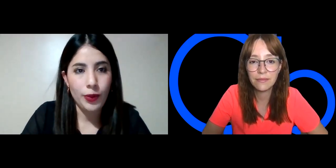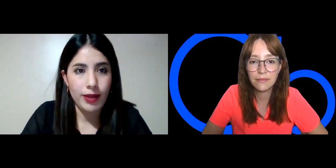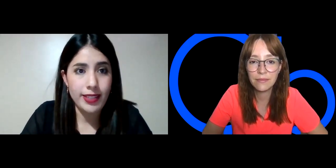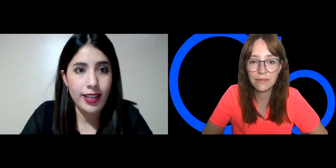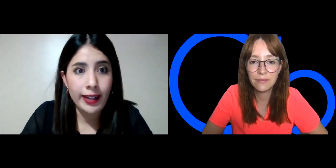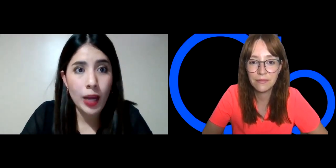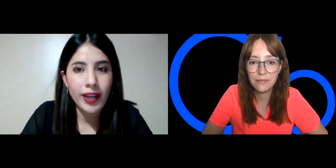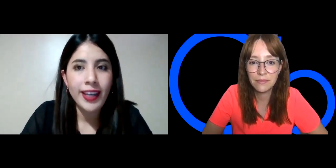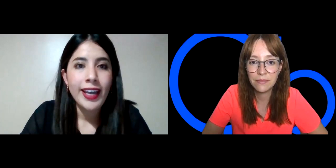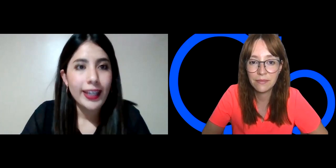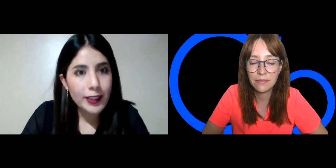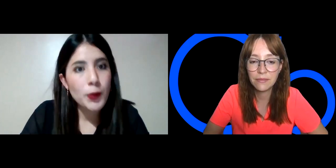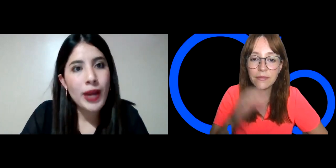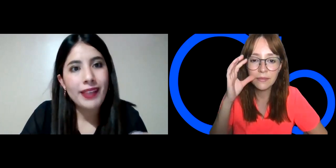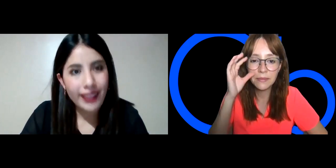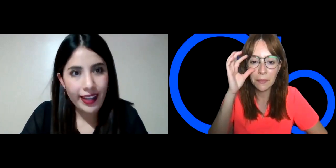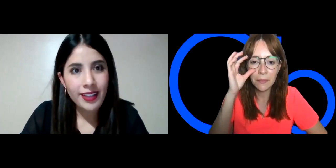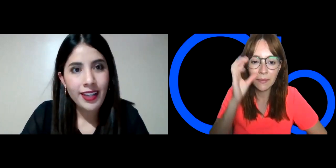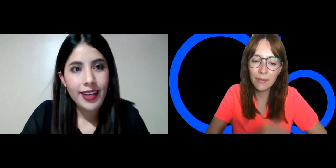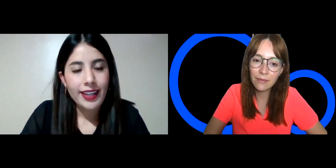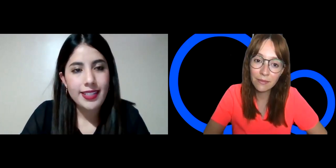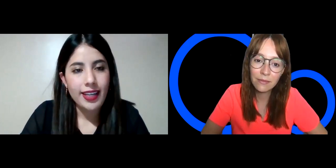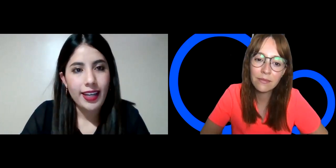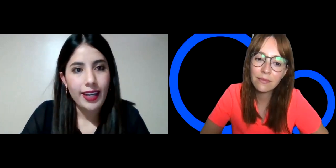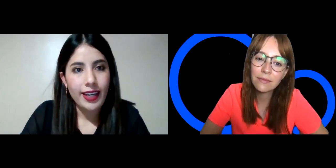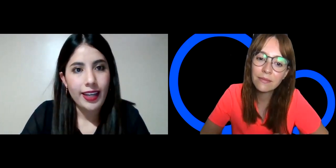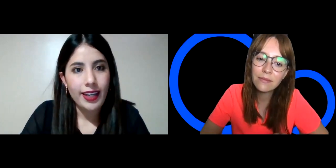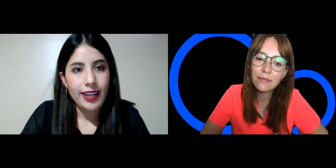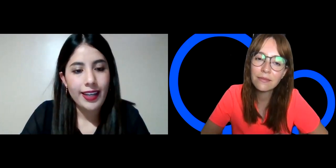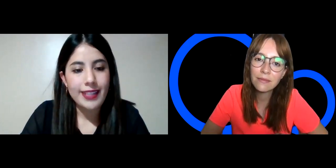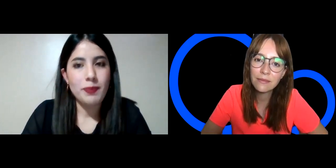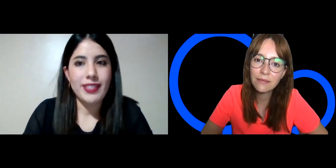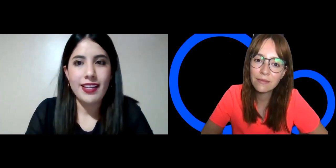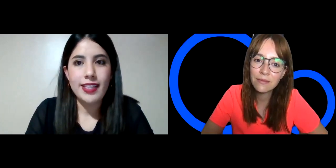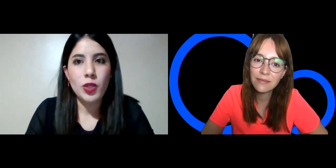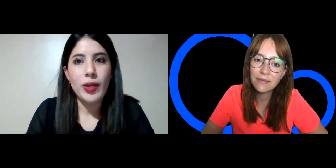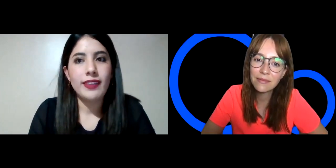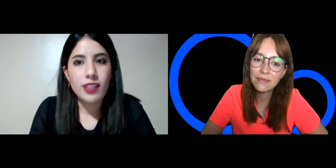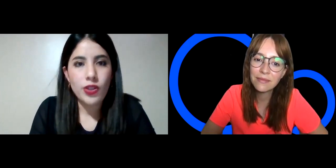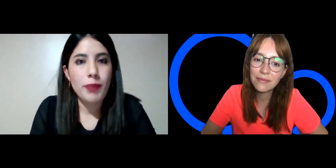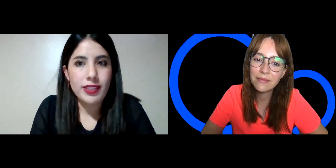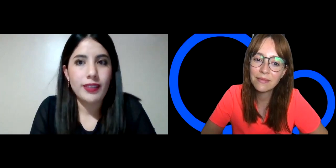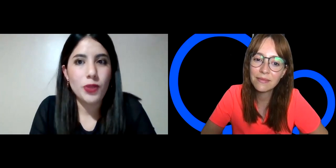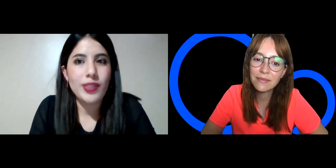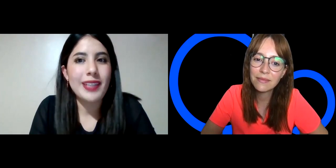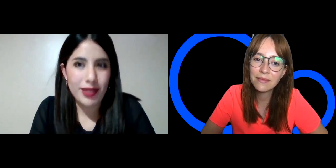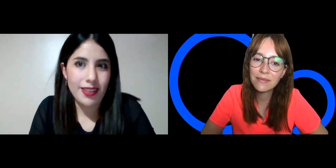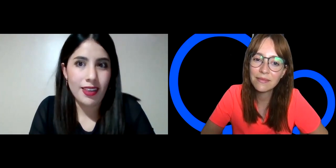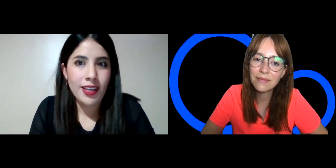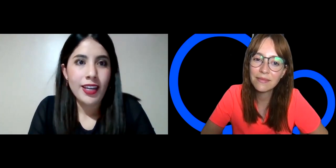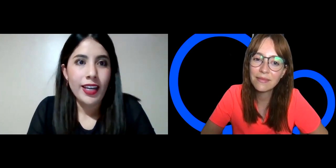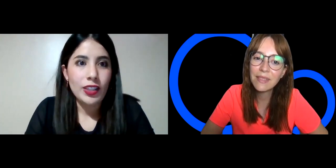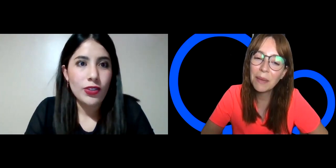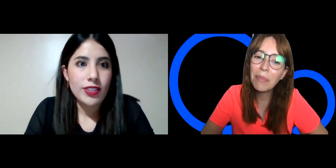la Universidad de Anáhuac, que tienen una materia que se especializa como en la atención a pacientes con